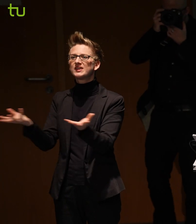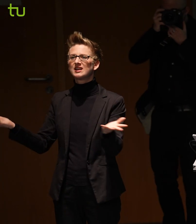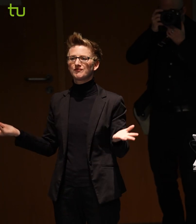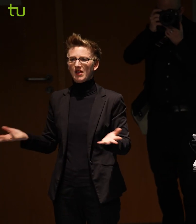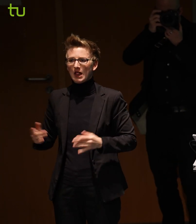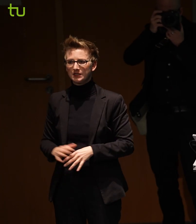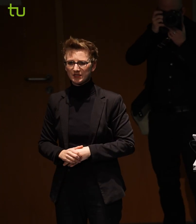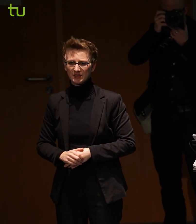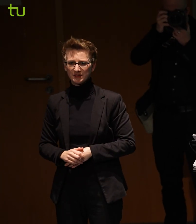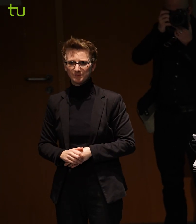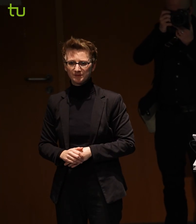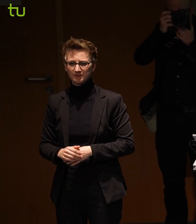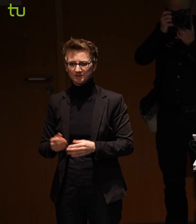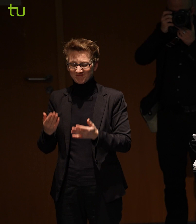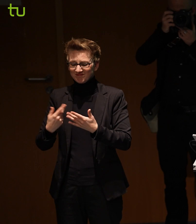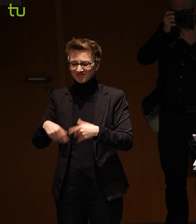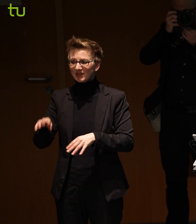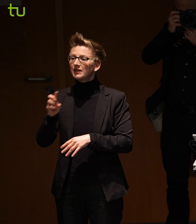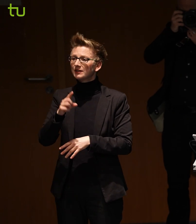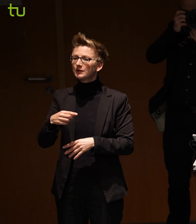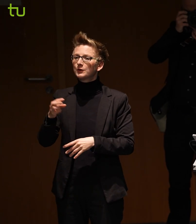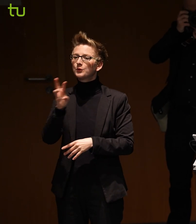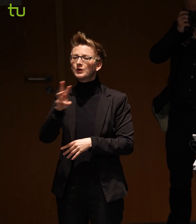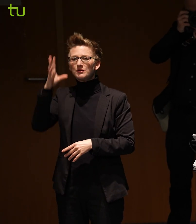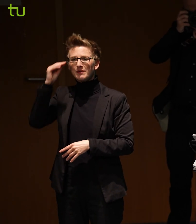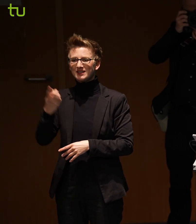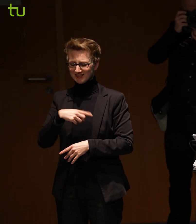own diversity, sagt er.